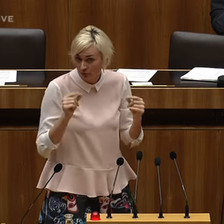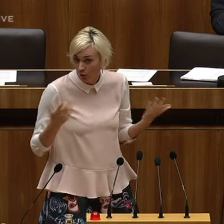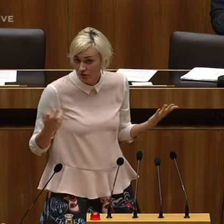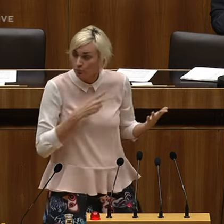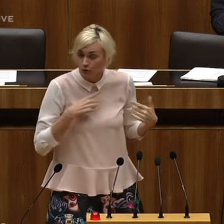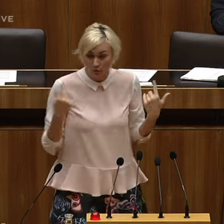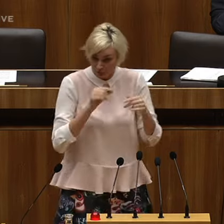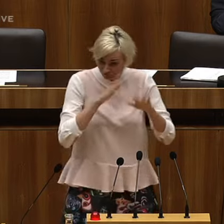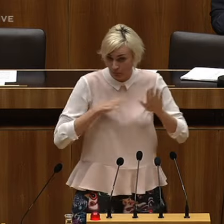ist.